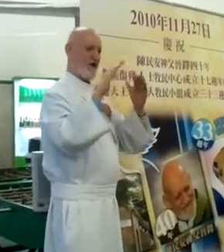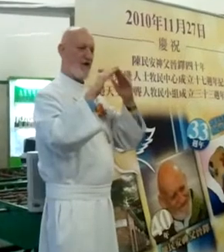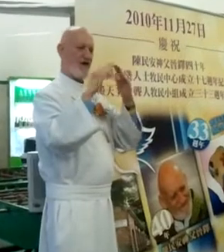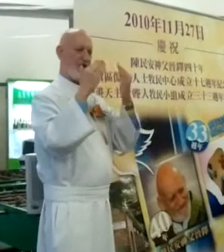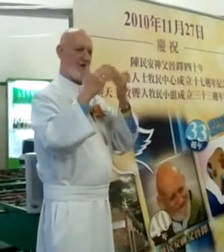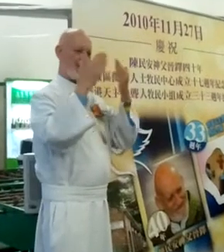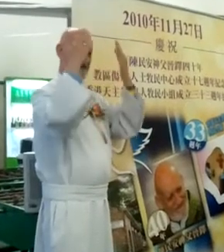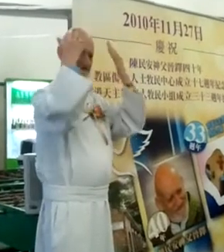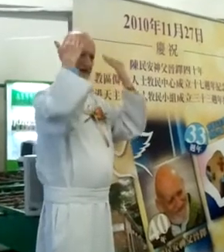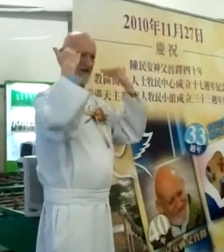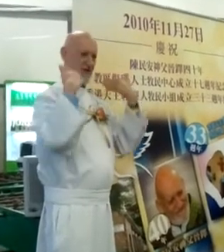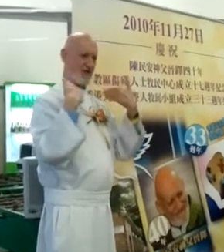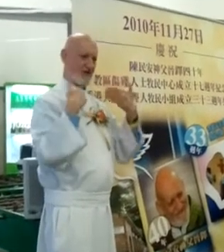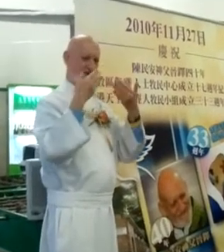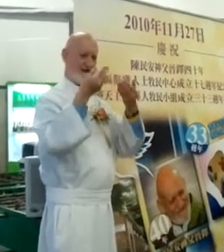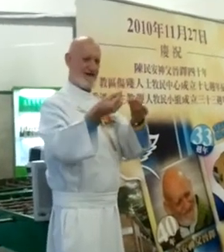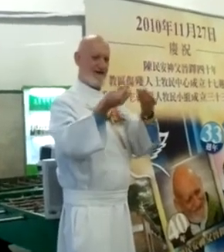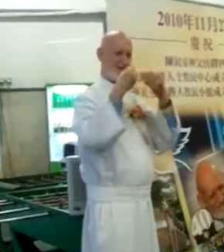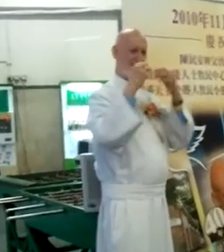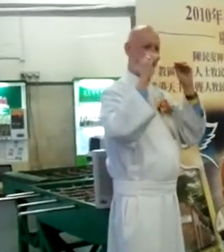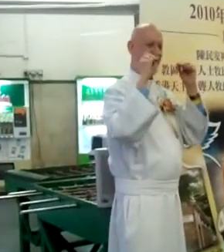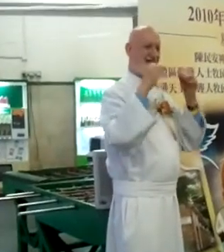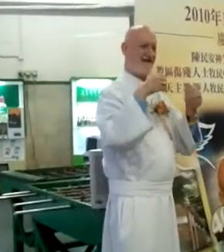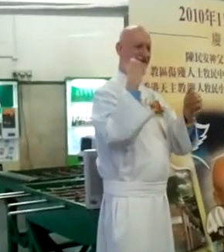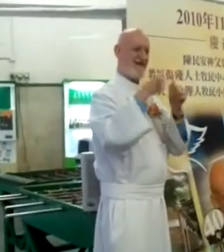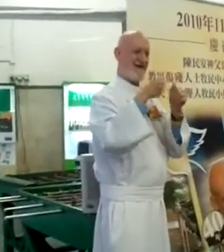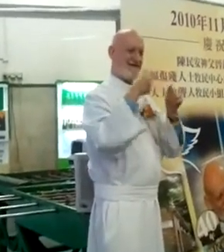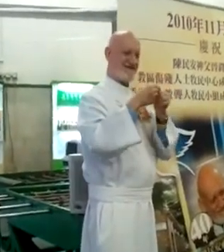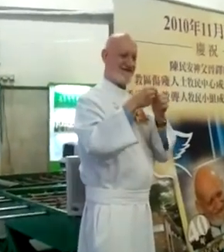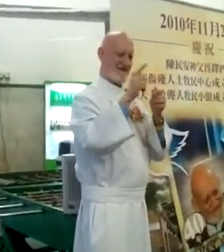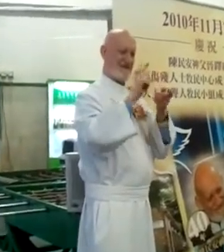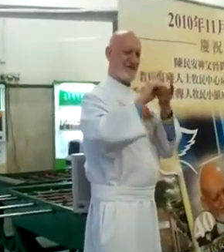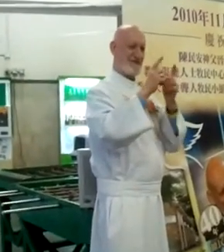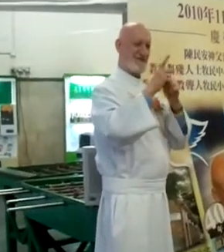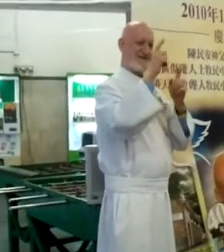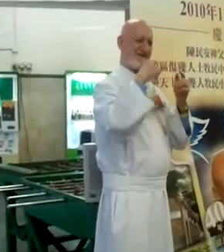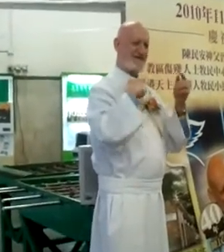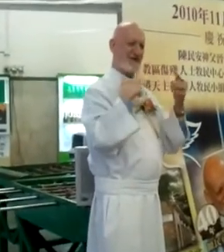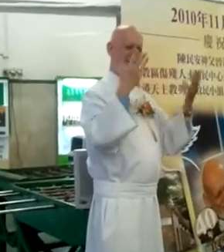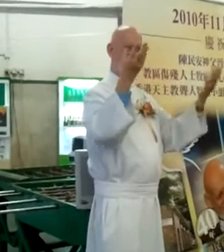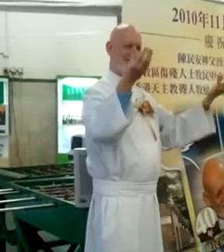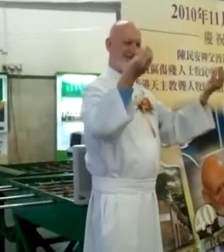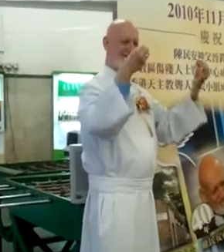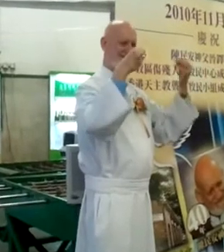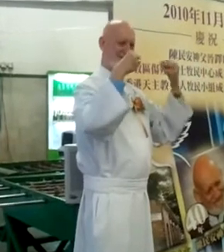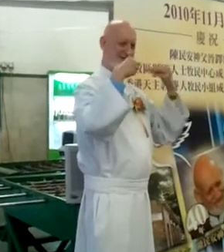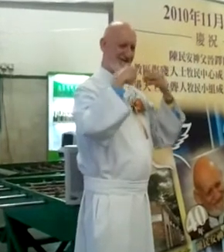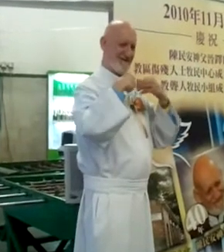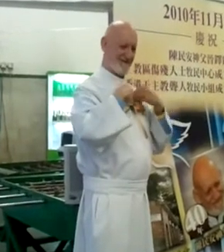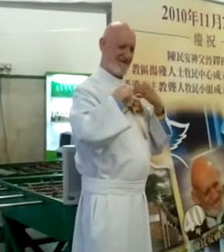我一方面在猶太人的家庭那裡長大，一方面也都是接受 修女的教導，